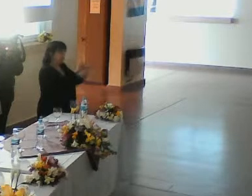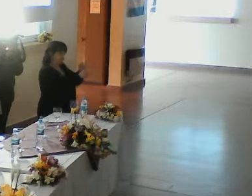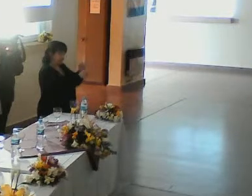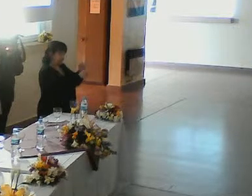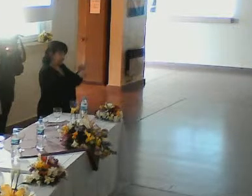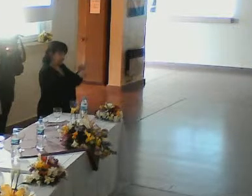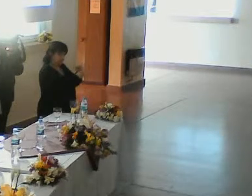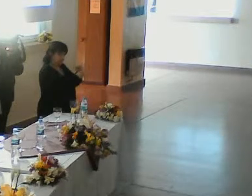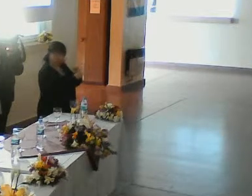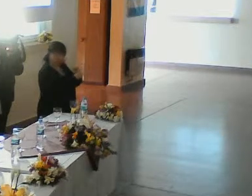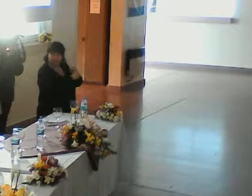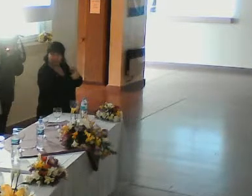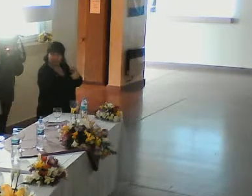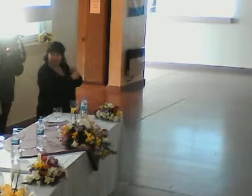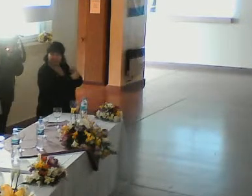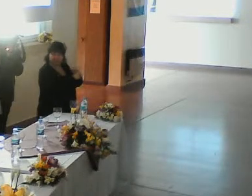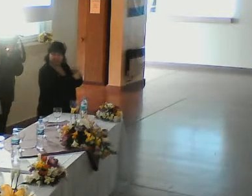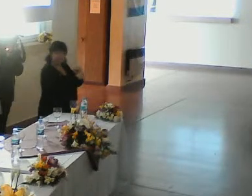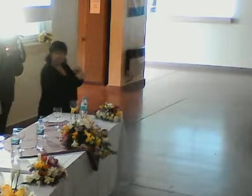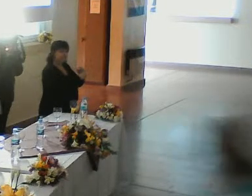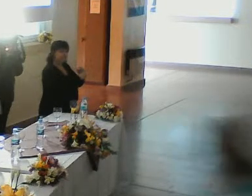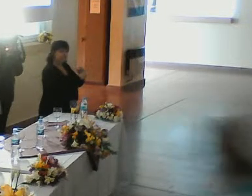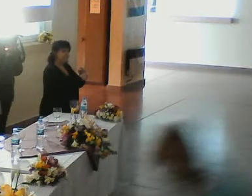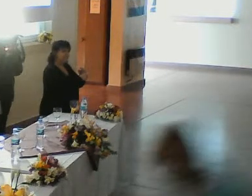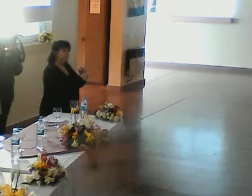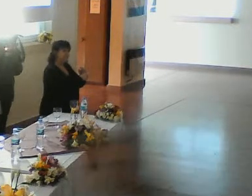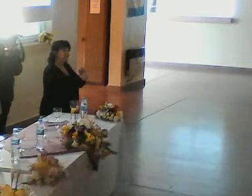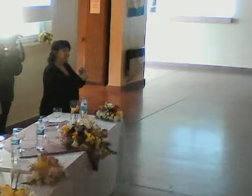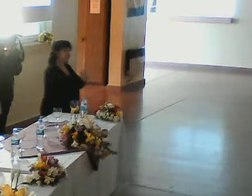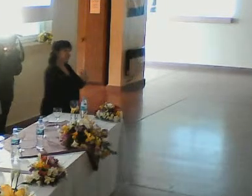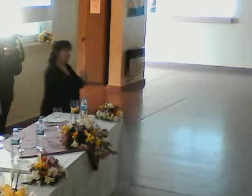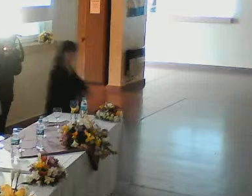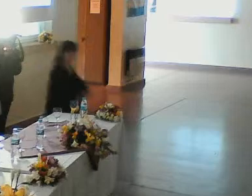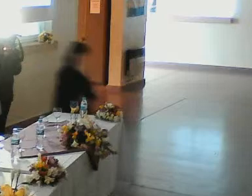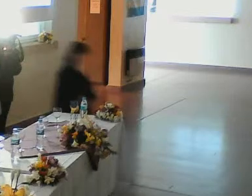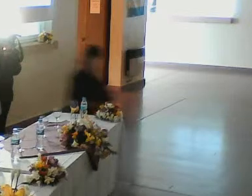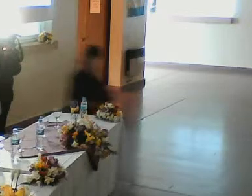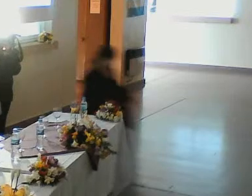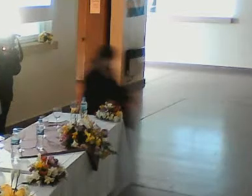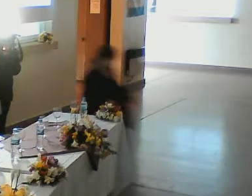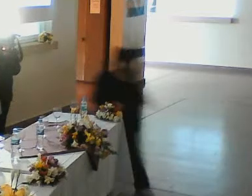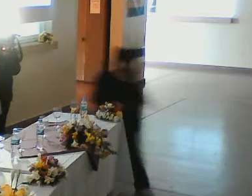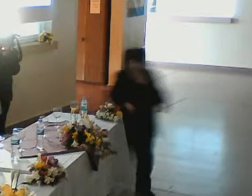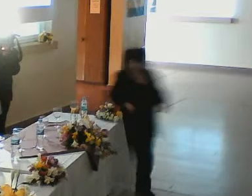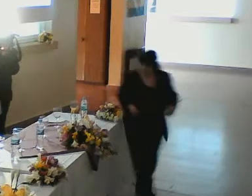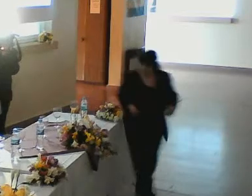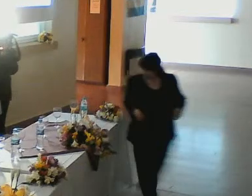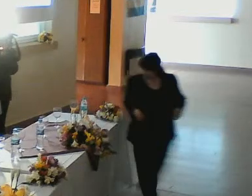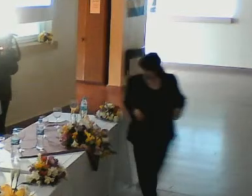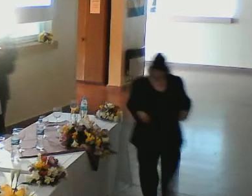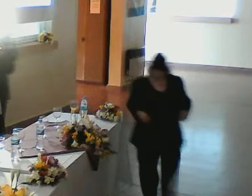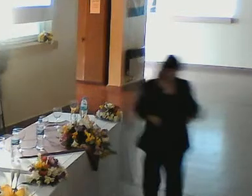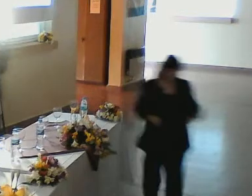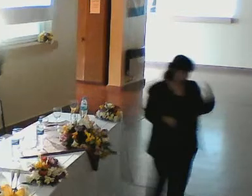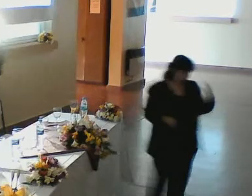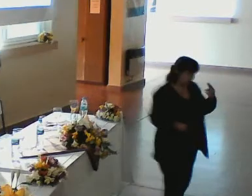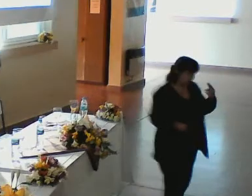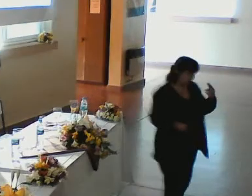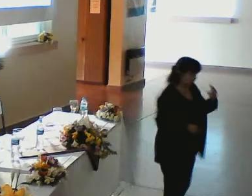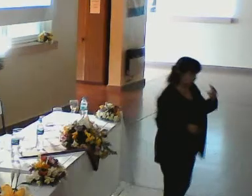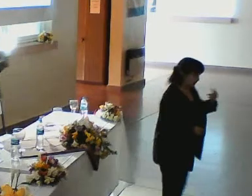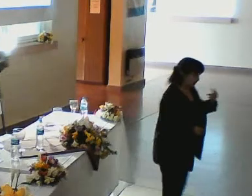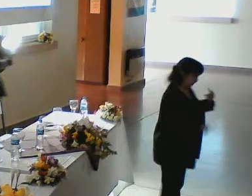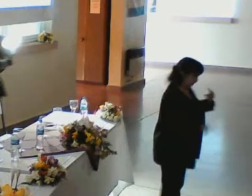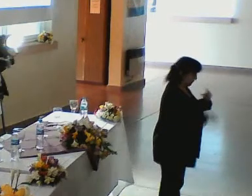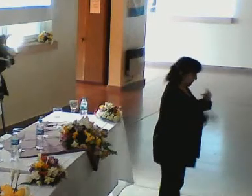La visión como consultorio fue atender a pacientes con patología compleja con una evaluación interdisciplinaria que considerara